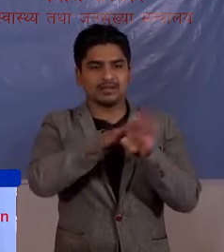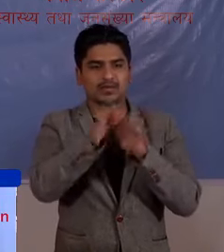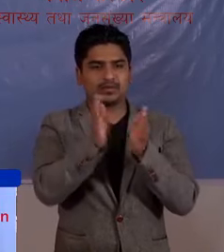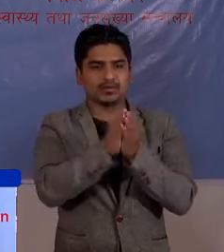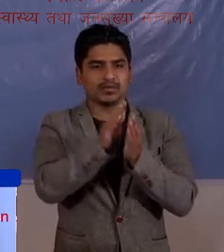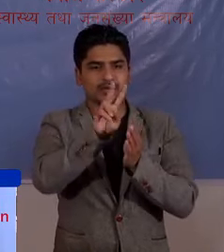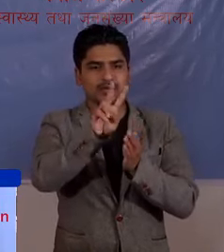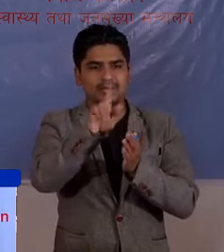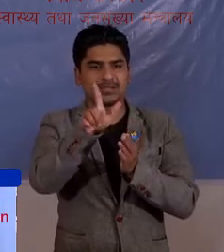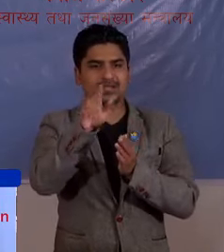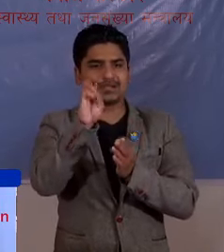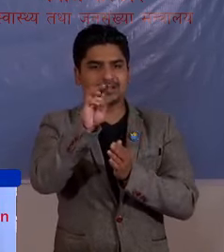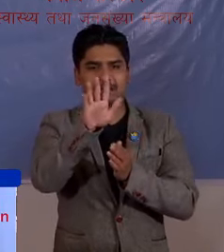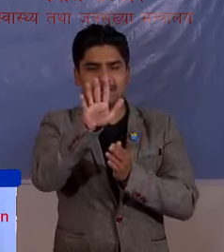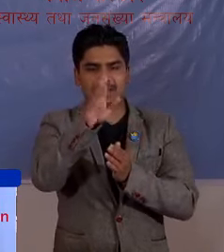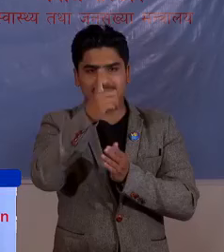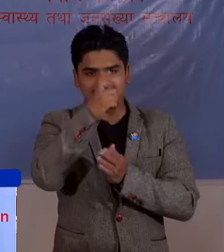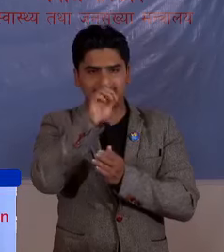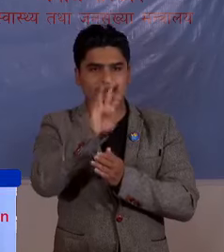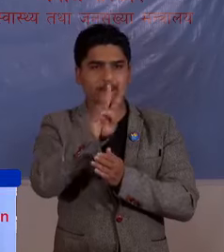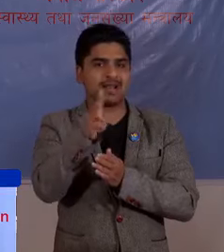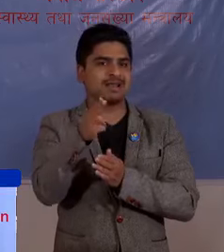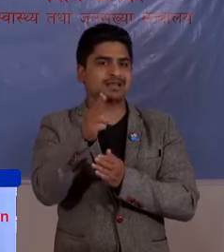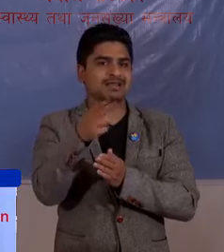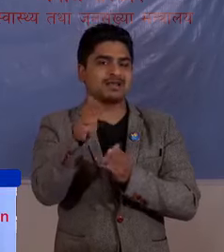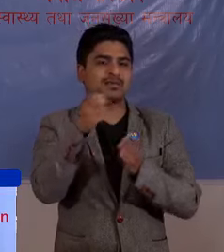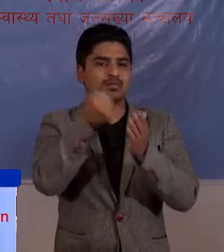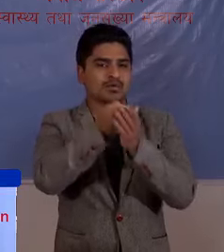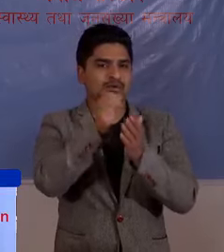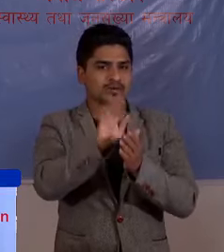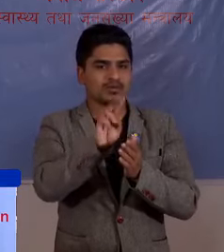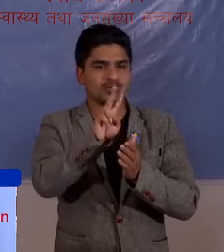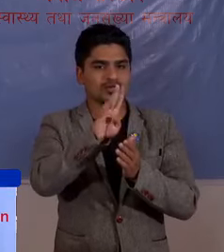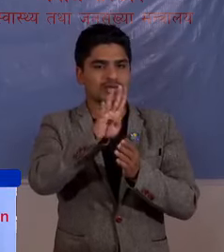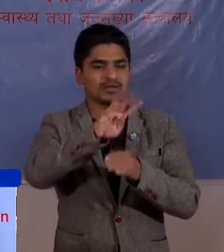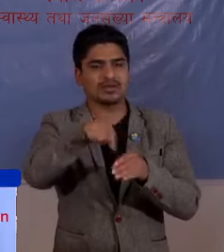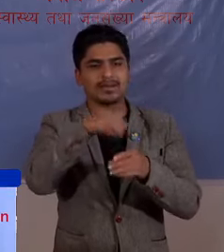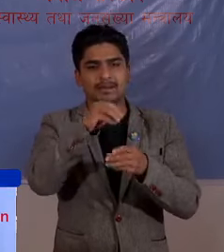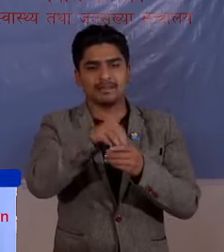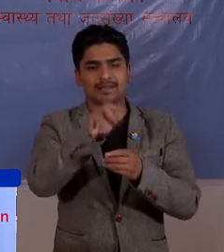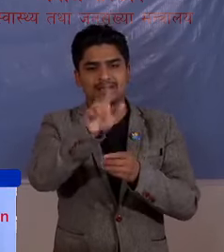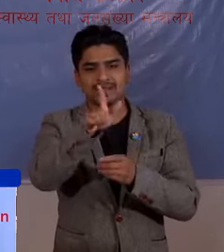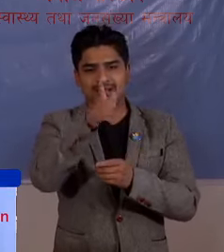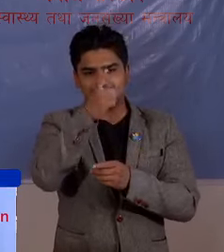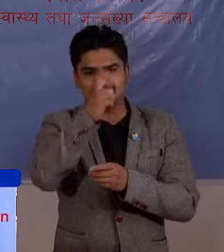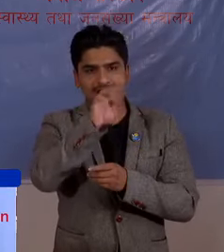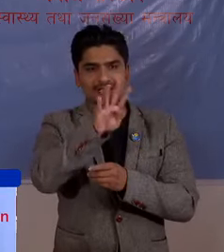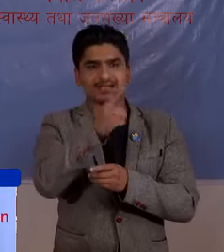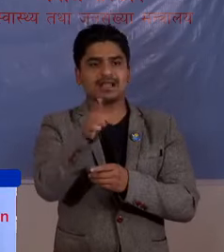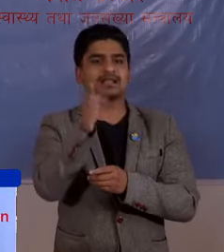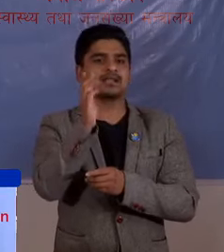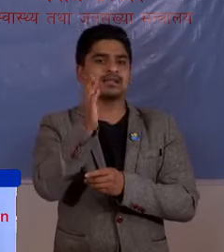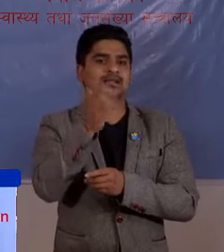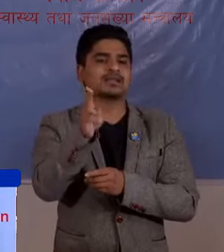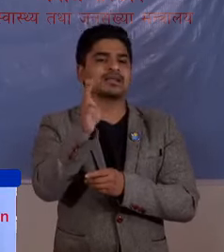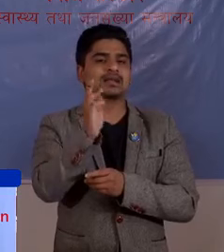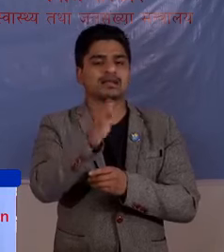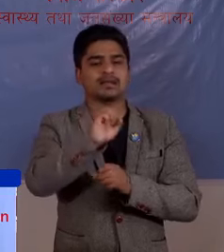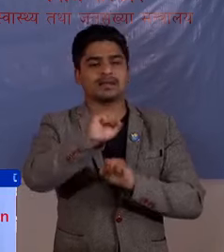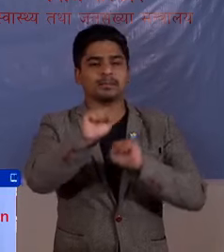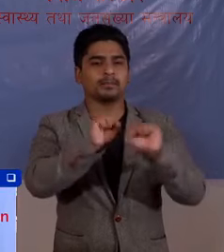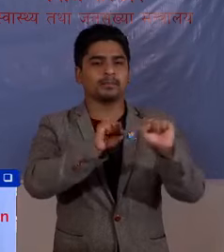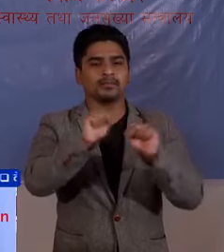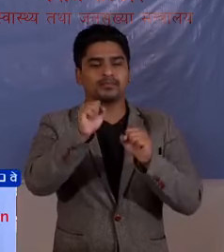सङ्ख्या 27,542 पुगेको छ, जसमध्ये गत 24 घन्टामा 741